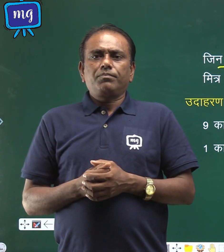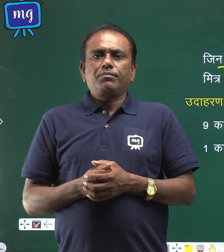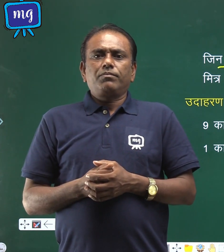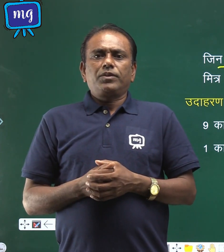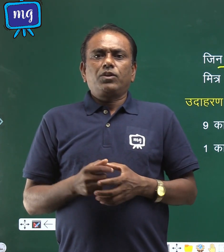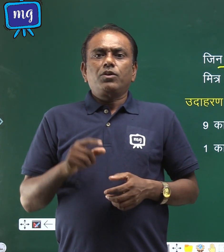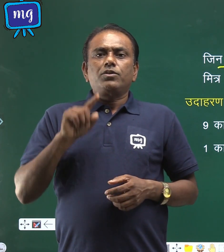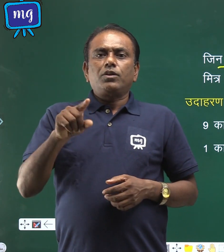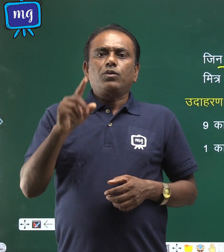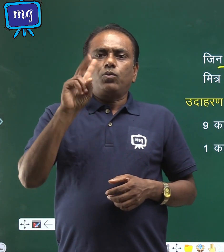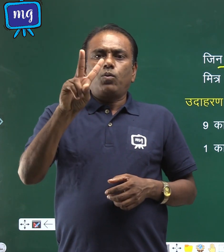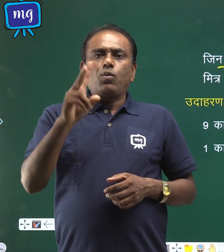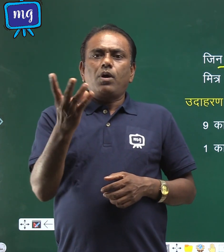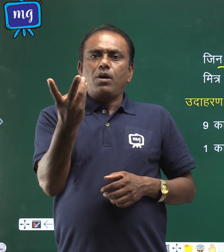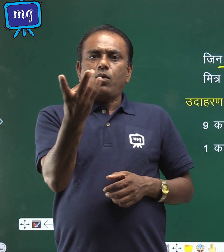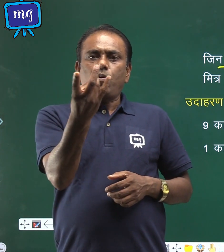जिन दो अंकों